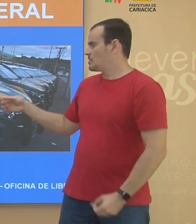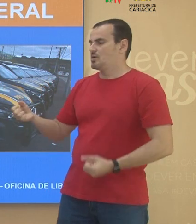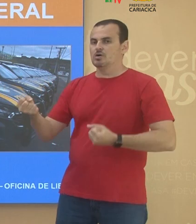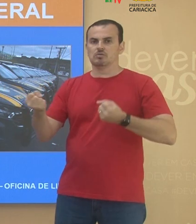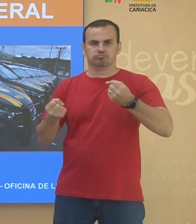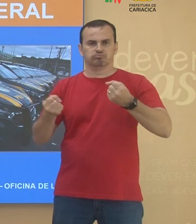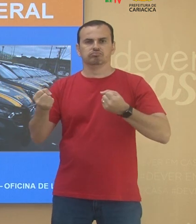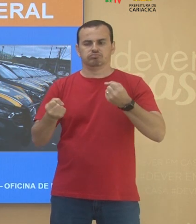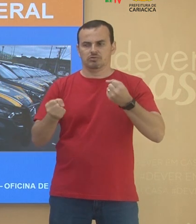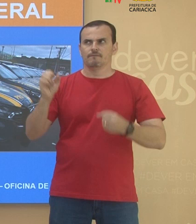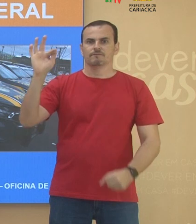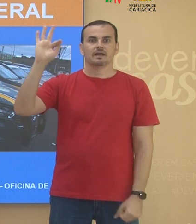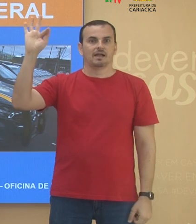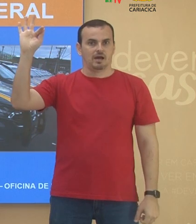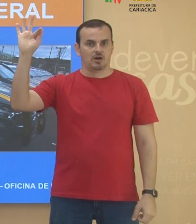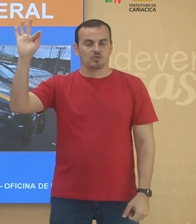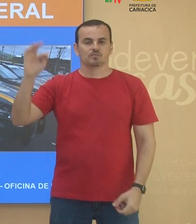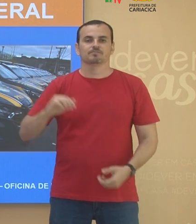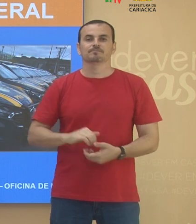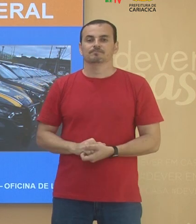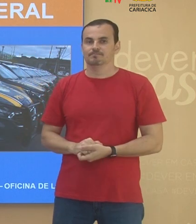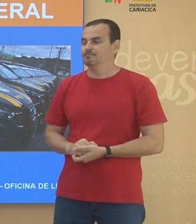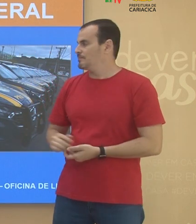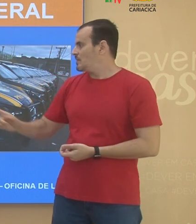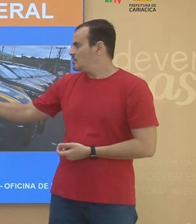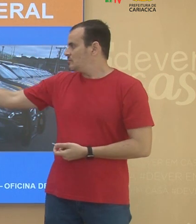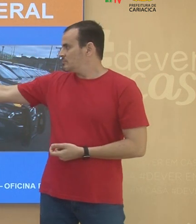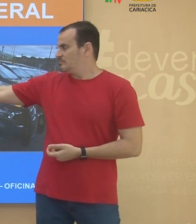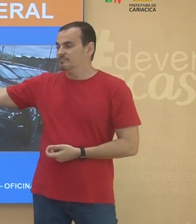Viatura policial e federal.